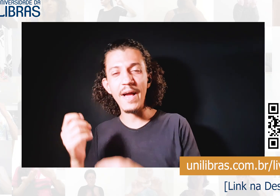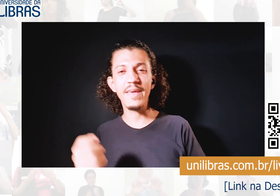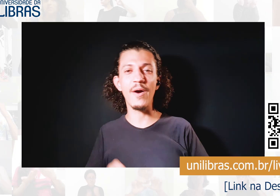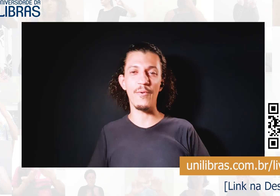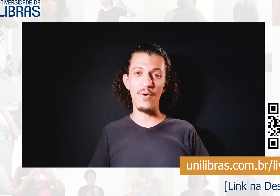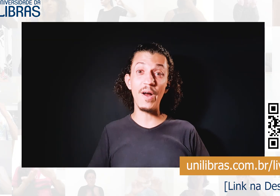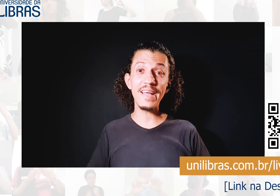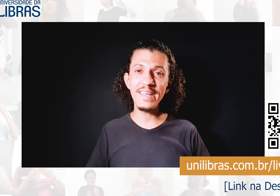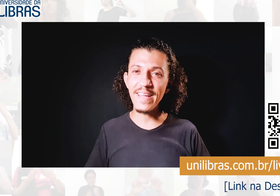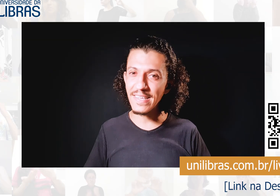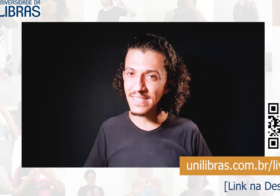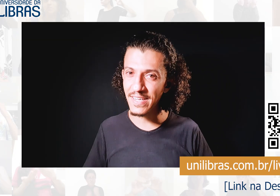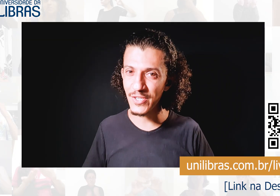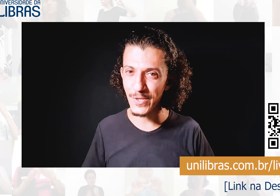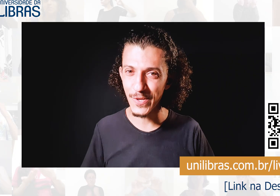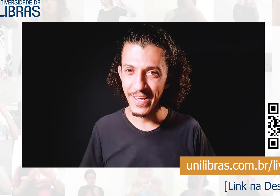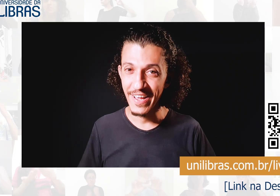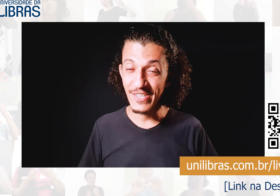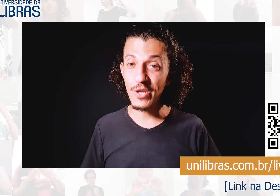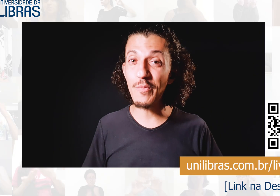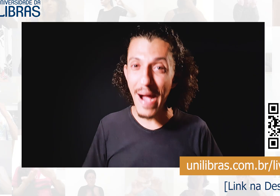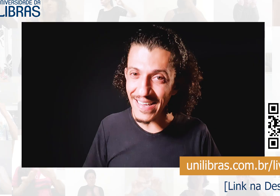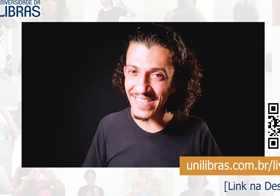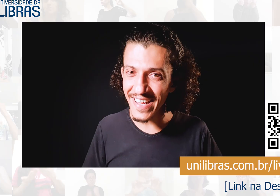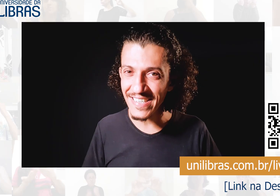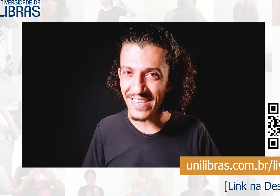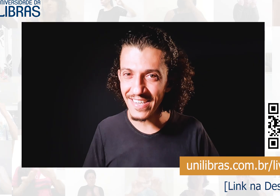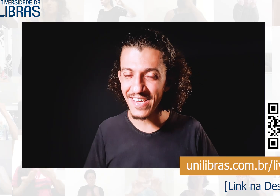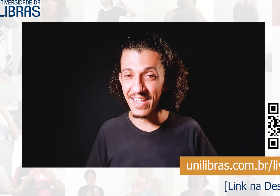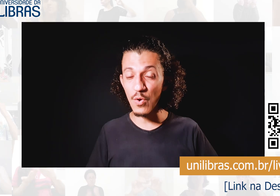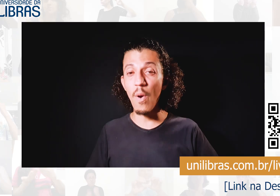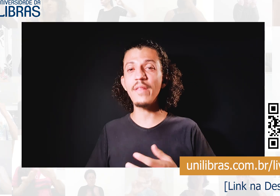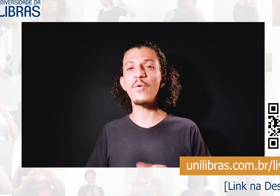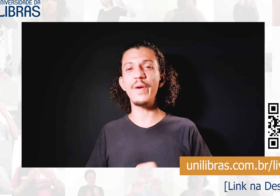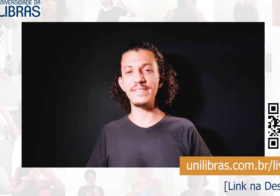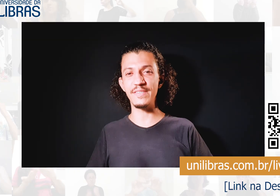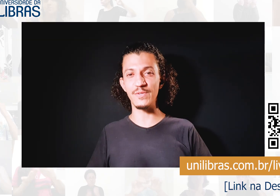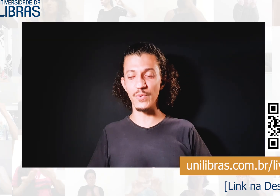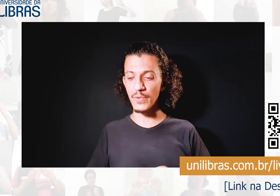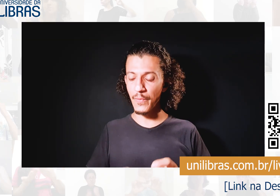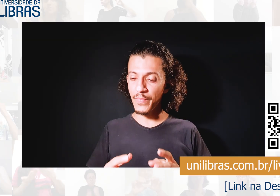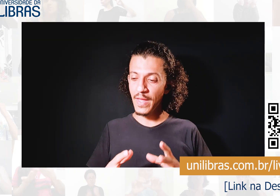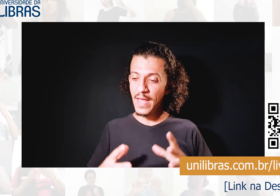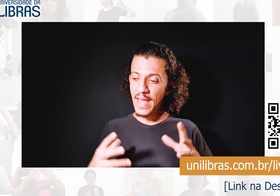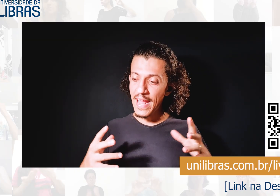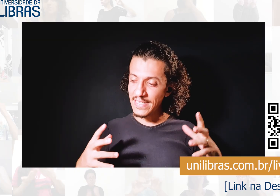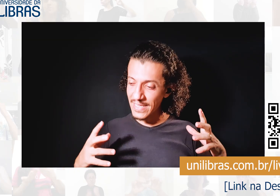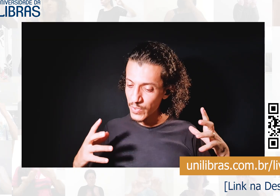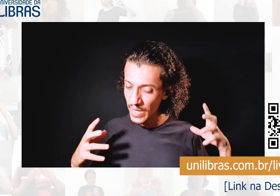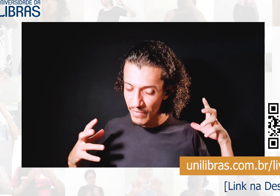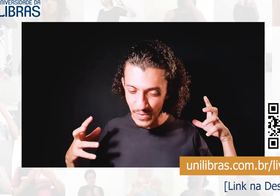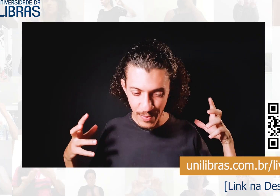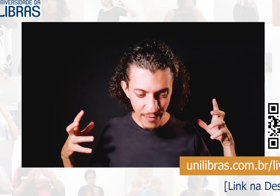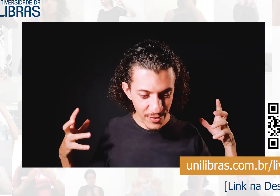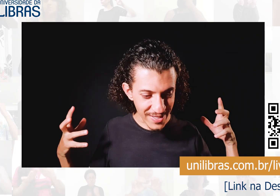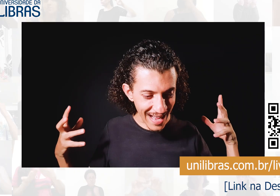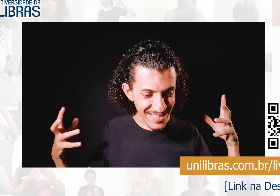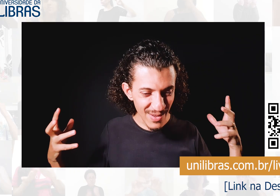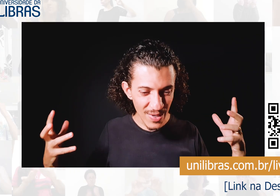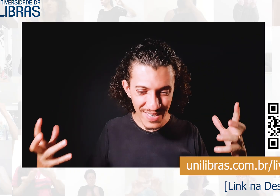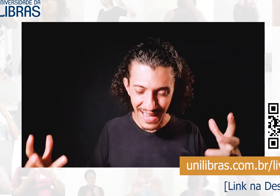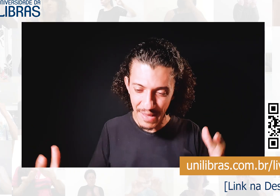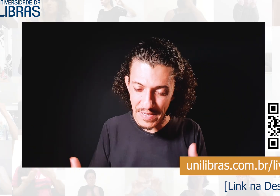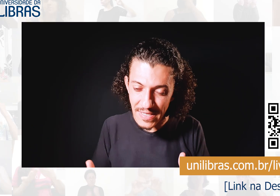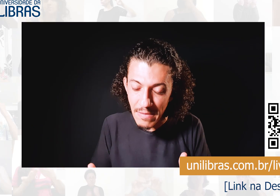Com a Raquel. Olha que interessante isso. Só que o mais interessante é que quando eu conheci esse surdo, ele já tinha um nível de